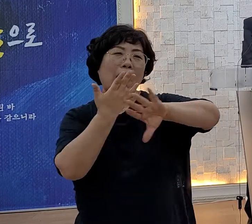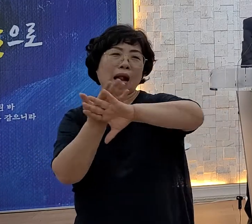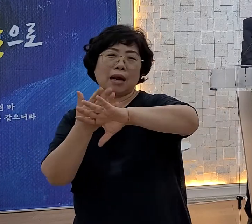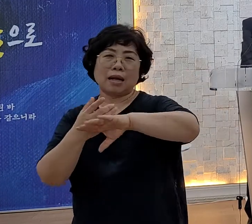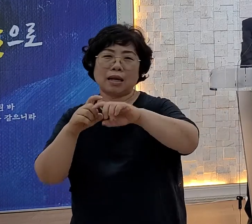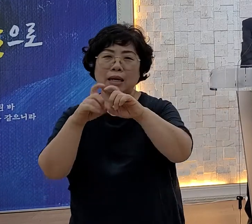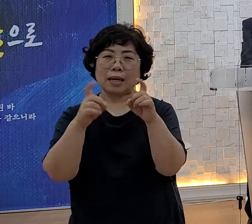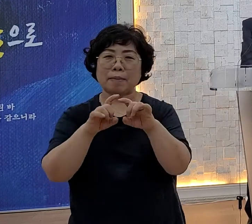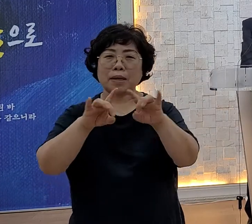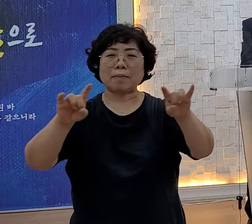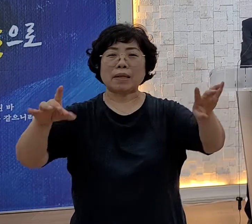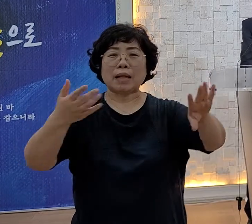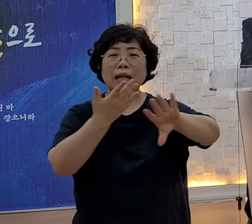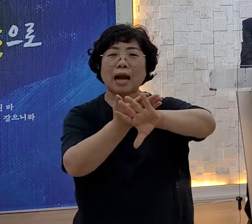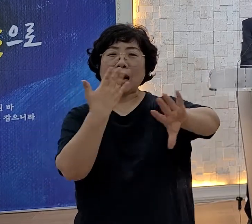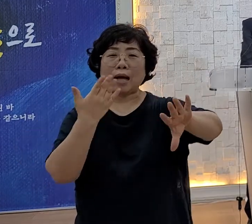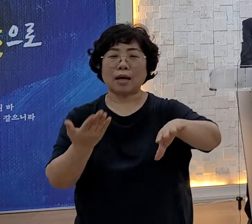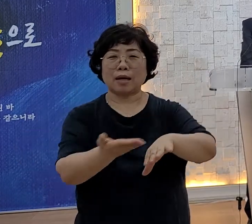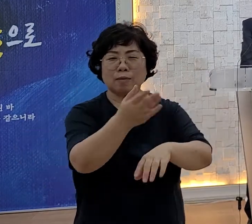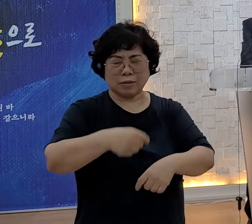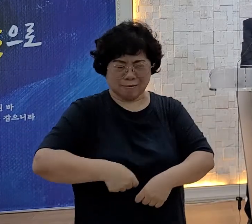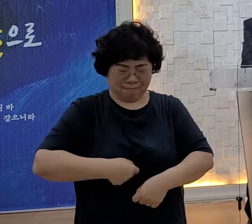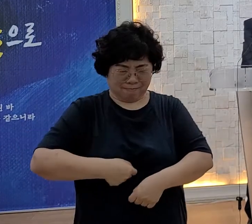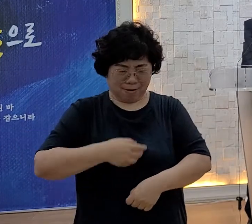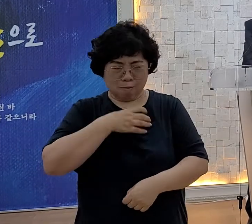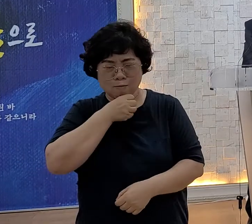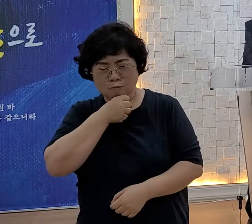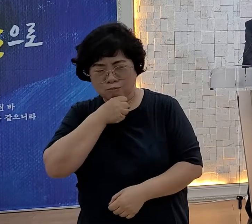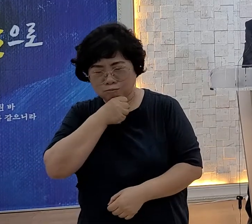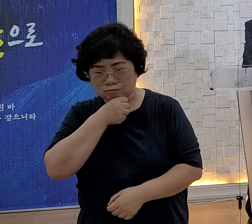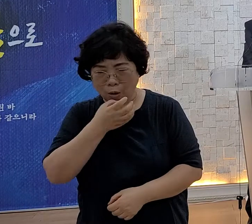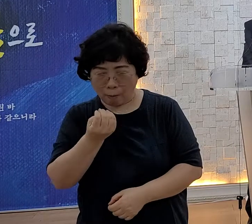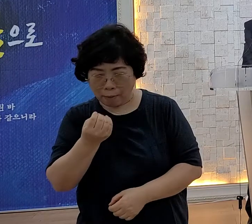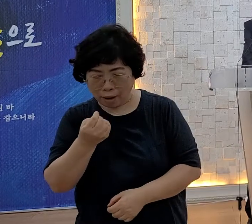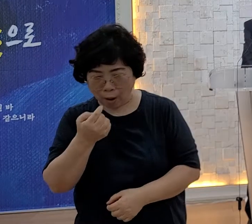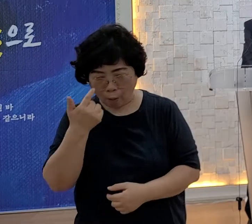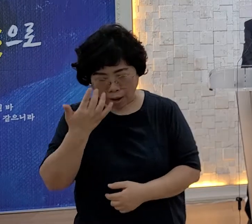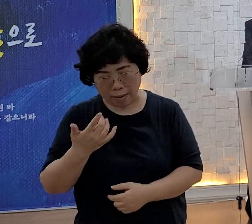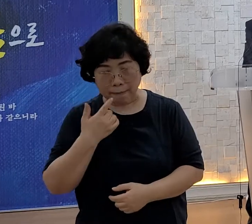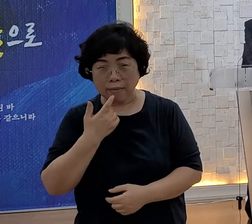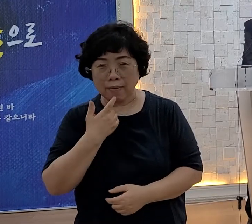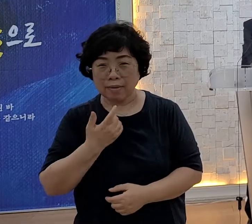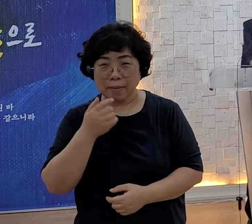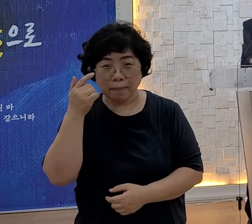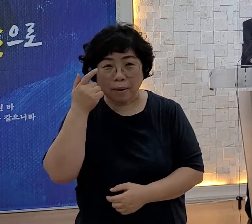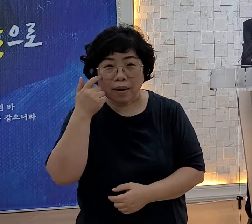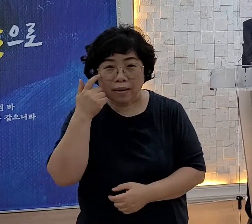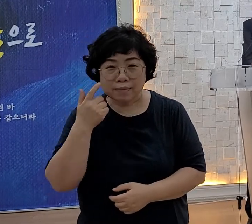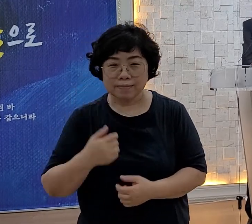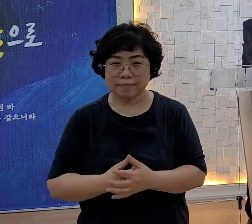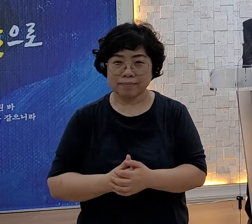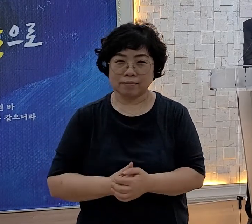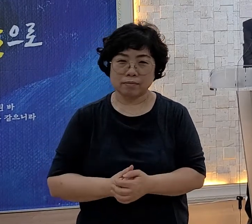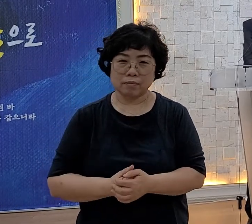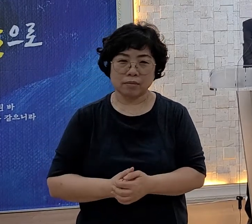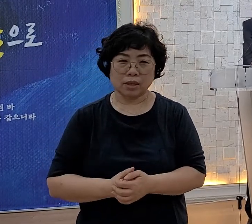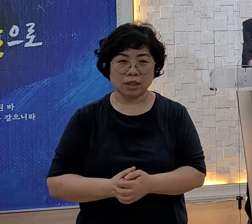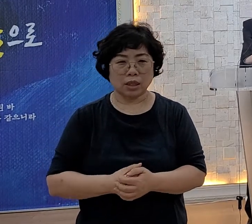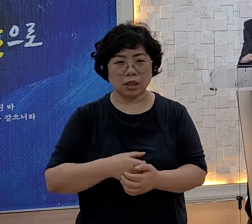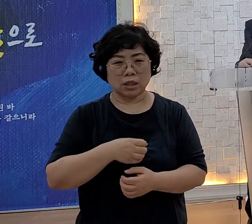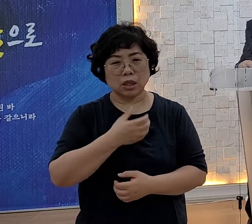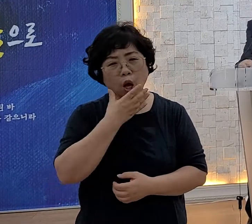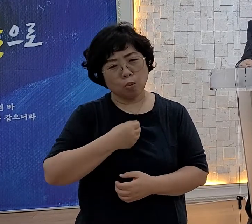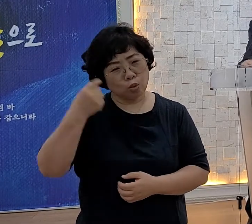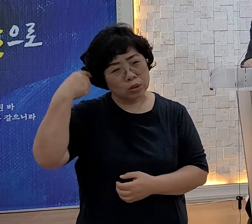점수를 매겨보십시오. 그 점수를 매기는데 항목들은 또 여러 가지가 있겠죠. 무엇으로 행복한가? 그럼 무엇으로